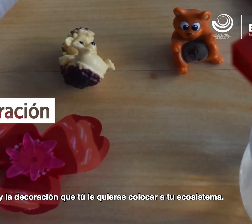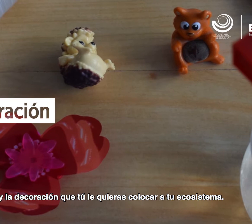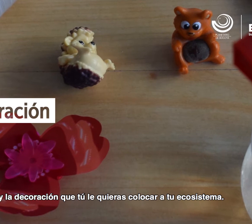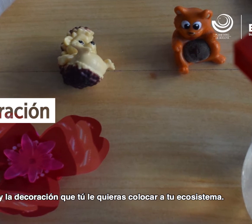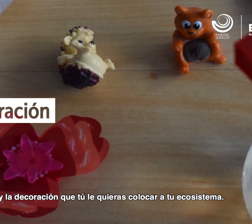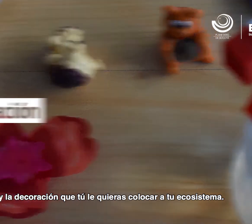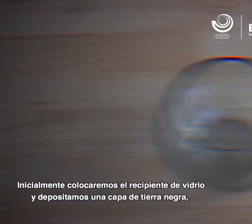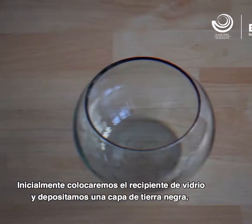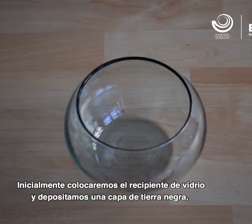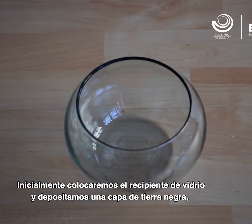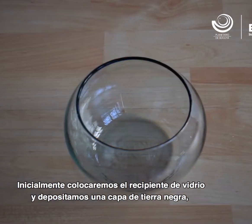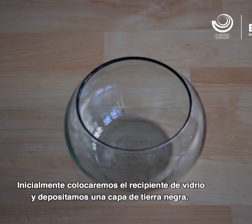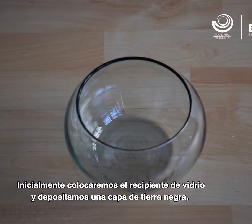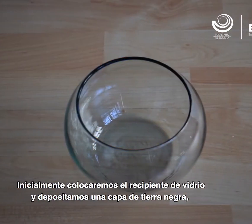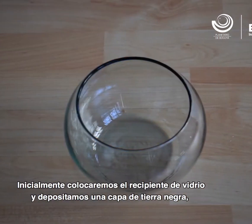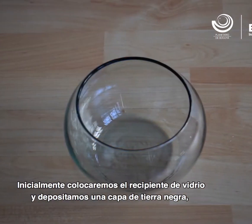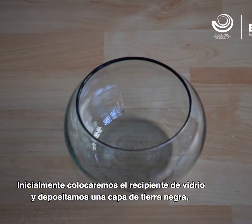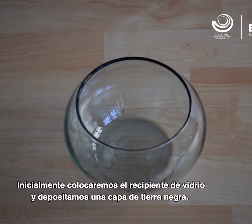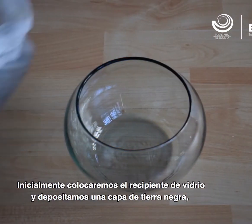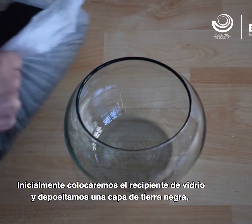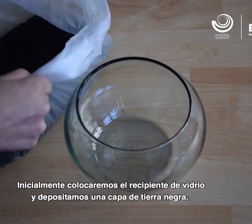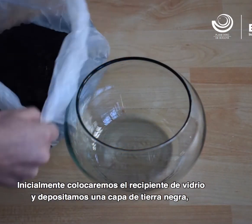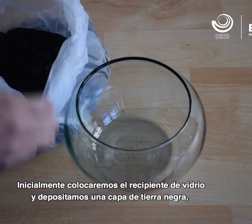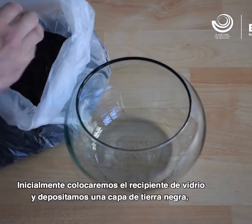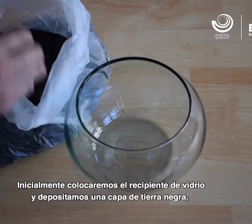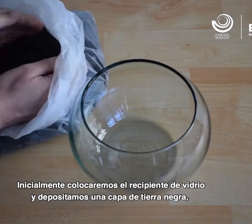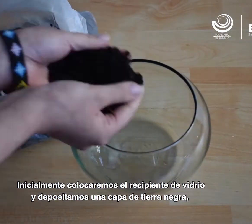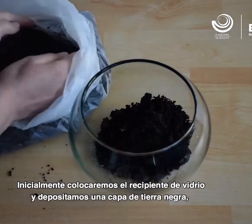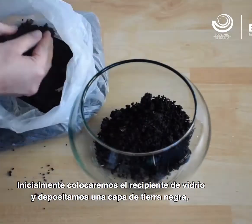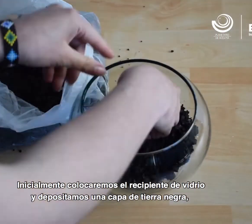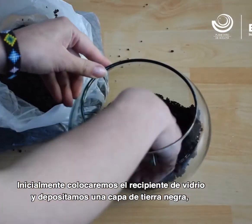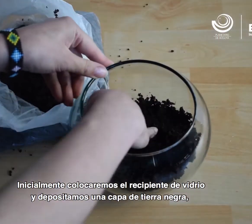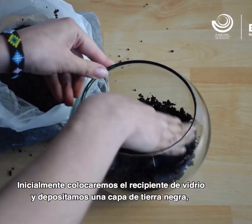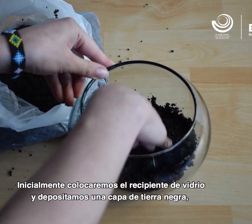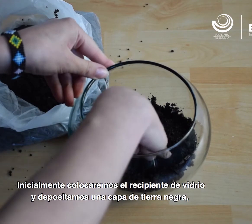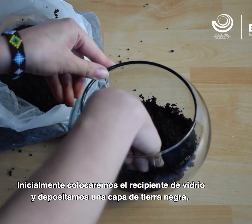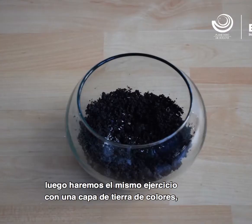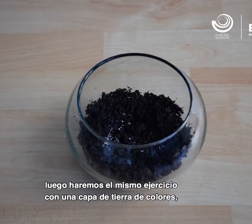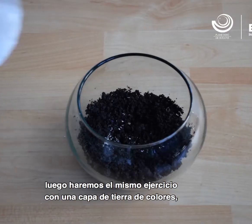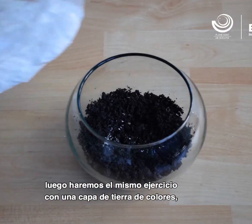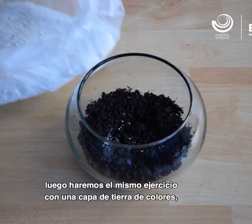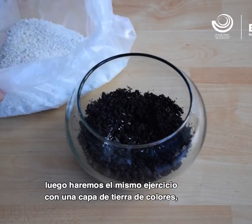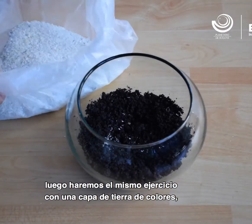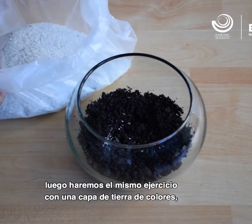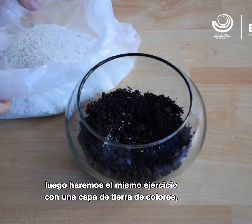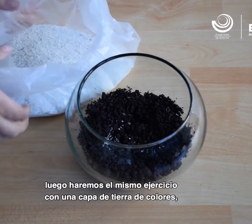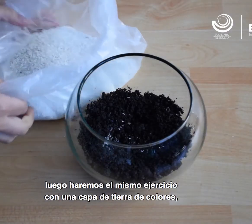a tu ecosistema. Inicialmente colocaremos el recipiente de vidrio y depositaremos una capa de tierra negra. Luego haremos el mismo ejercicio con